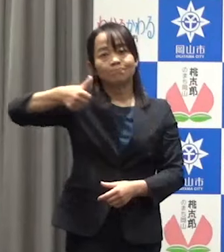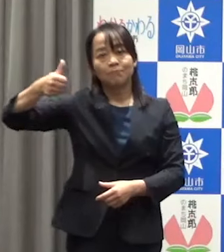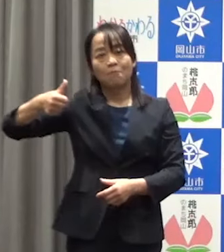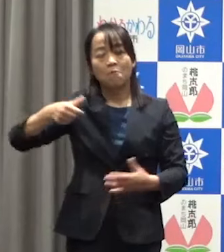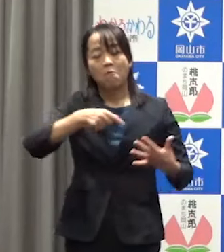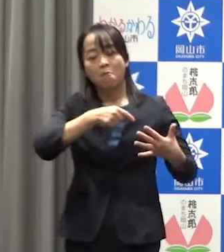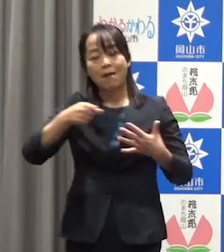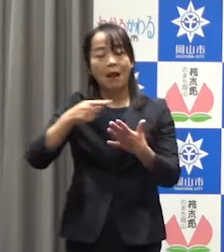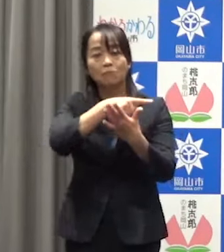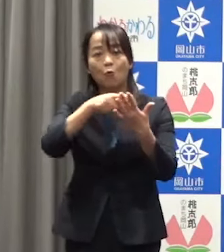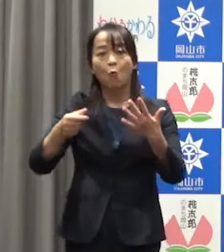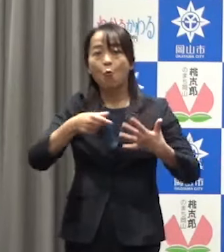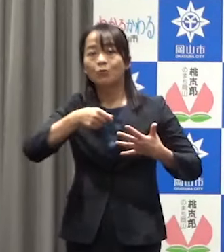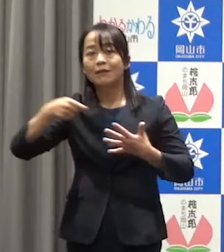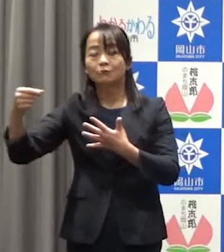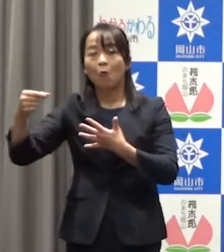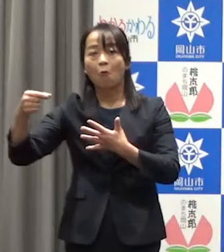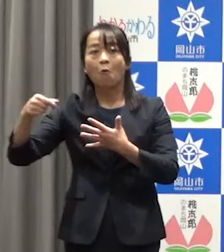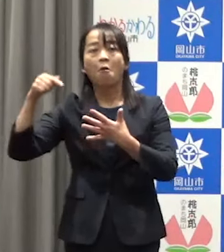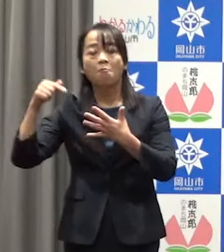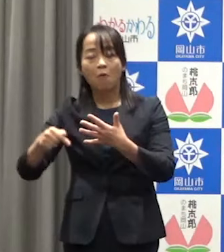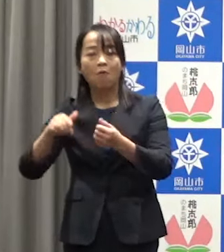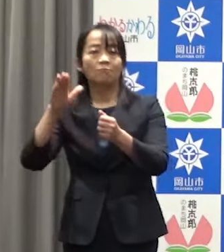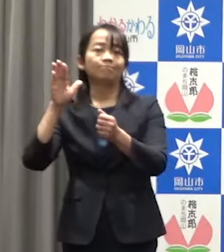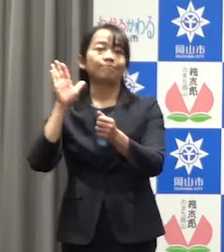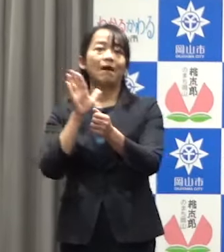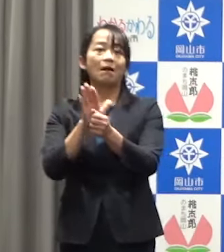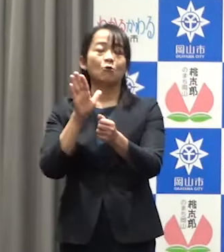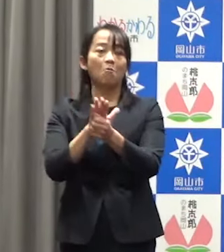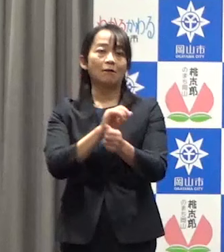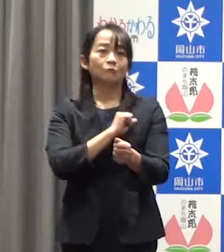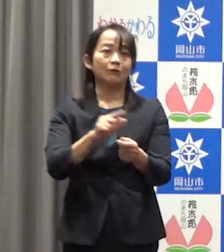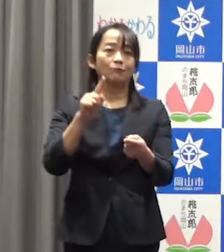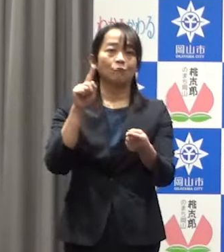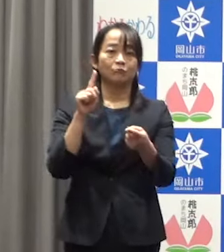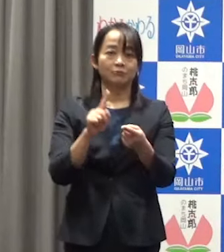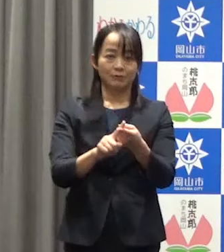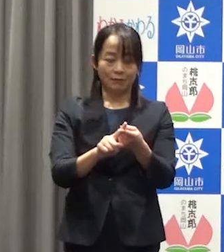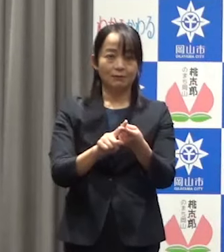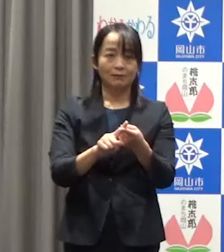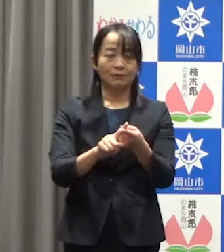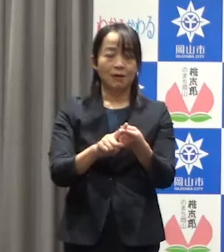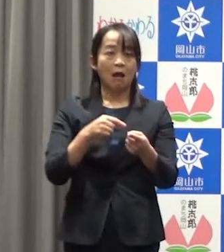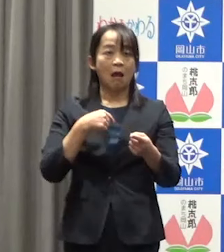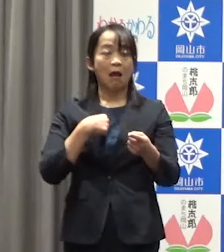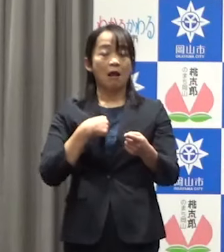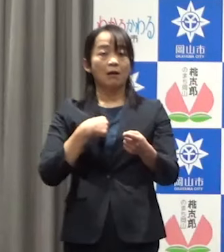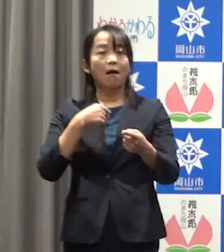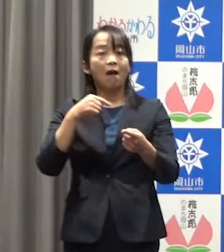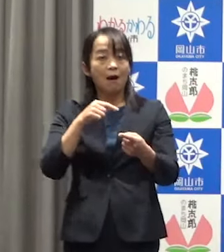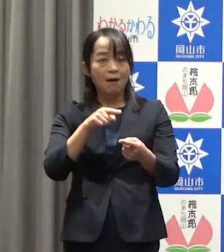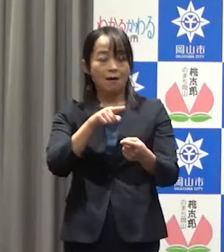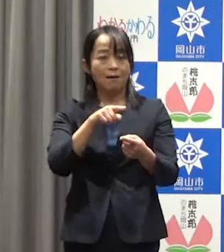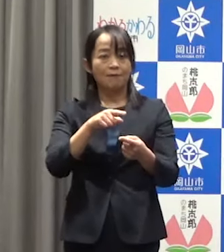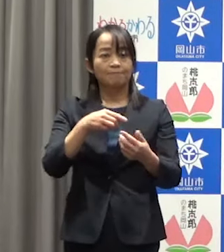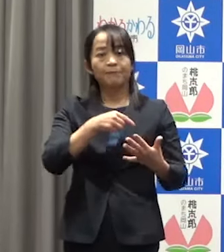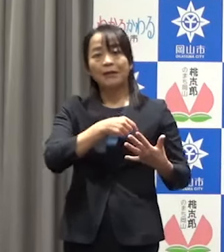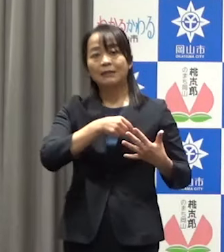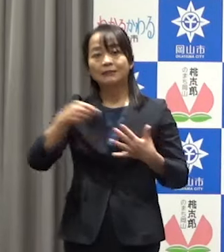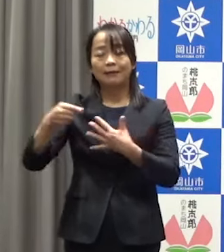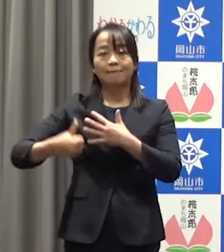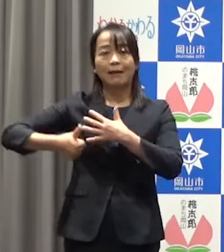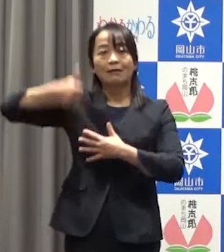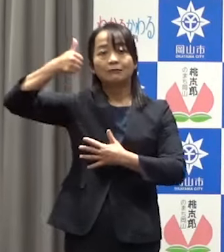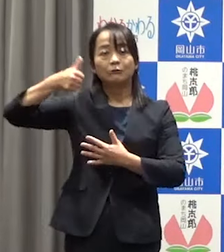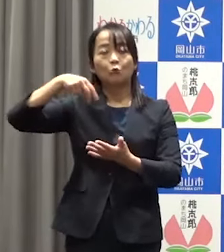極的にアドバイスを行うだけでなく自らオーディションの選定委員長を務めるなど、プロオーケストラ